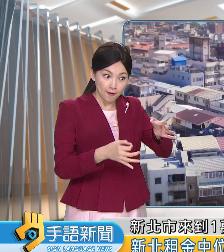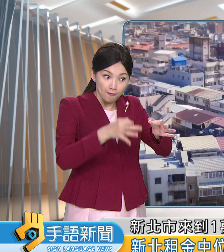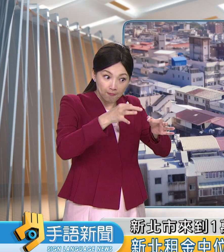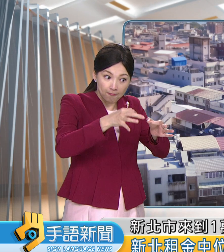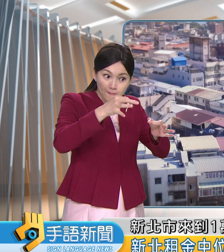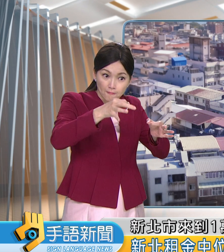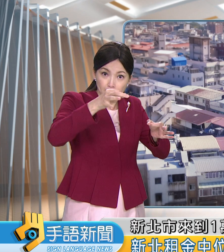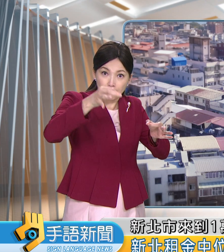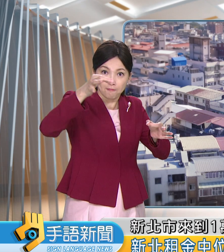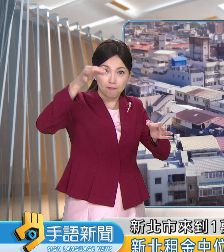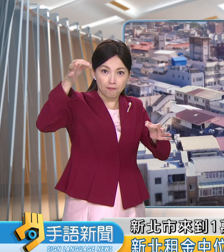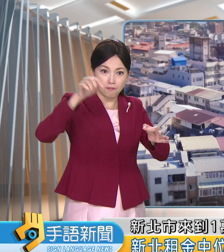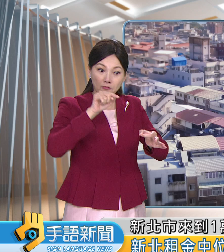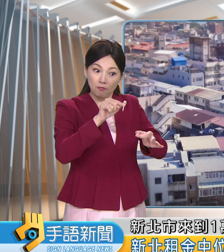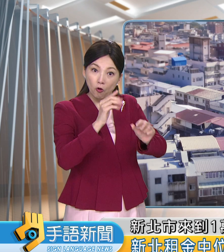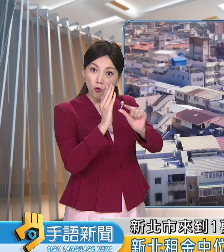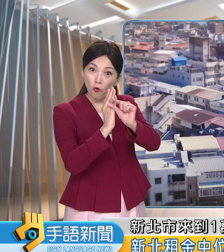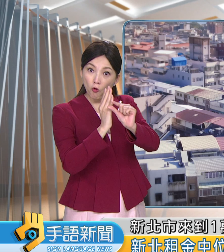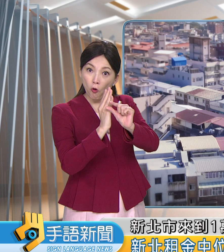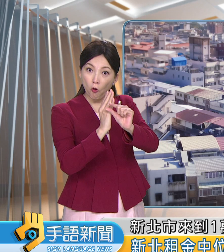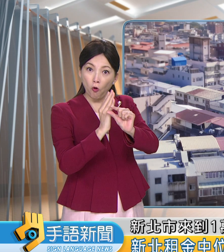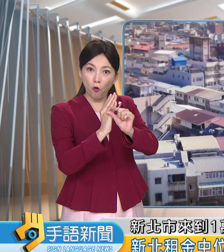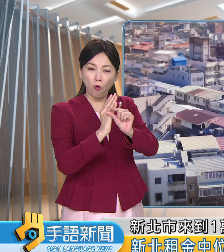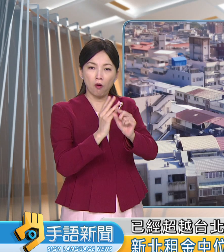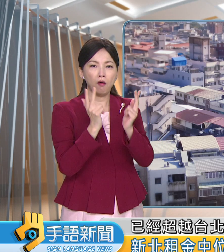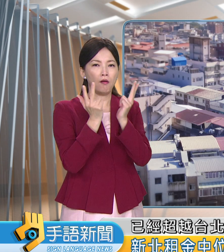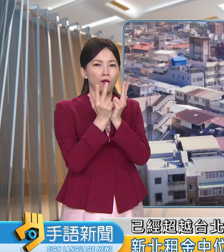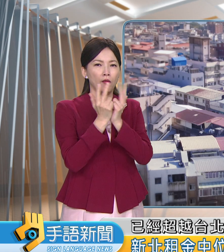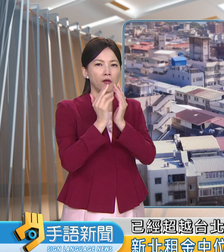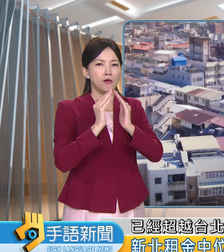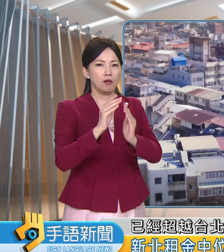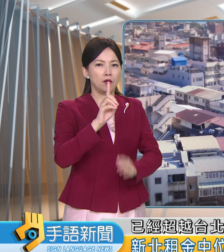是全台最高，已经超越了台北市。